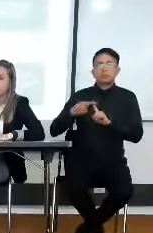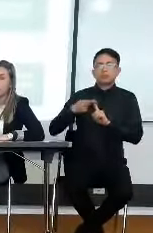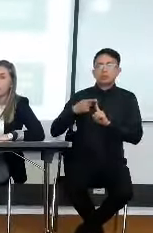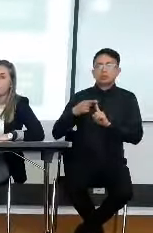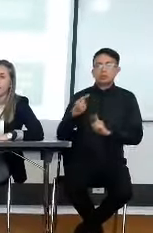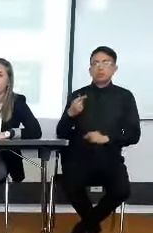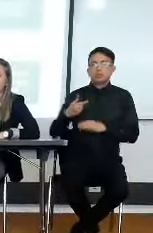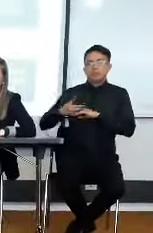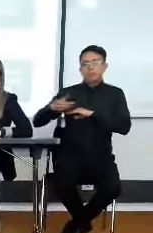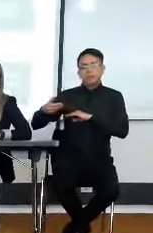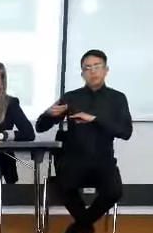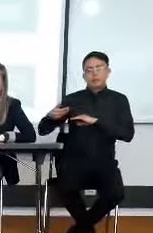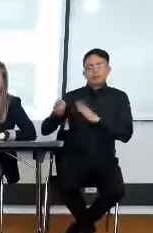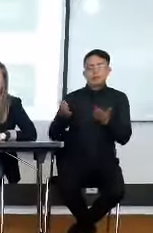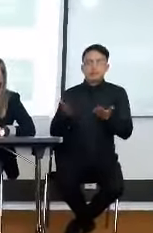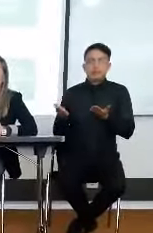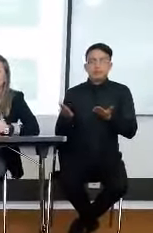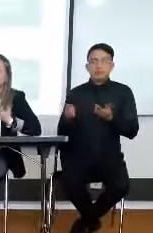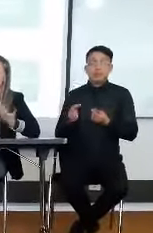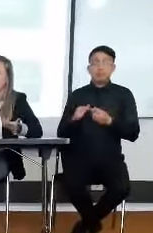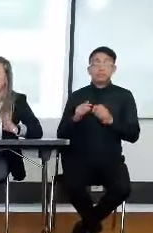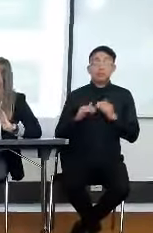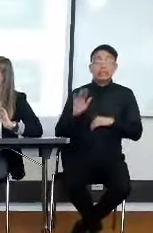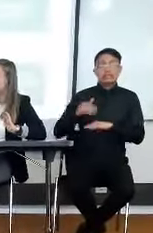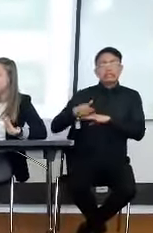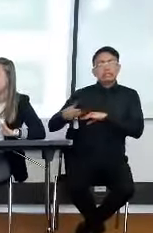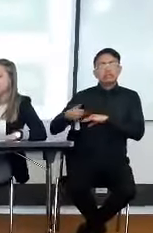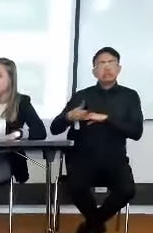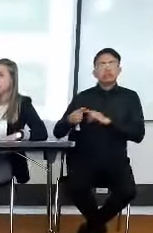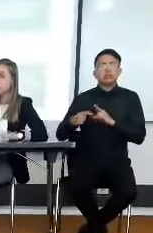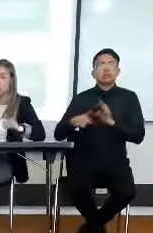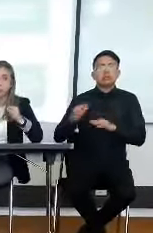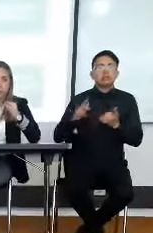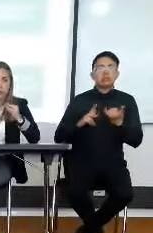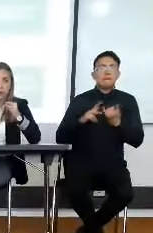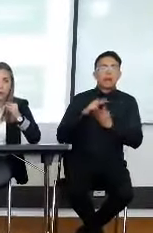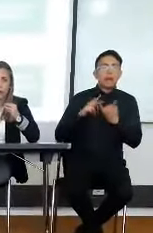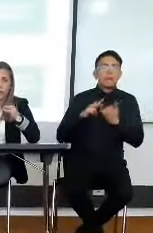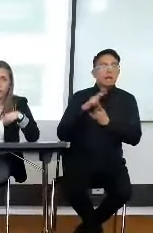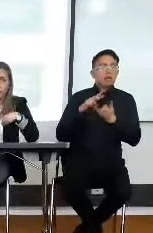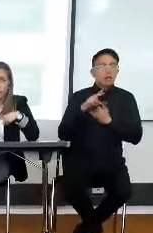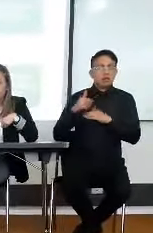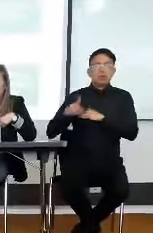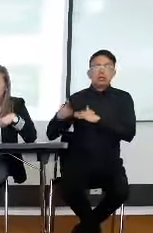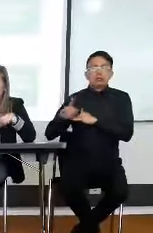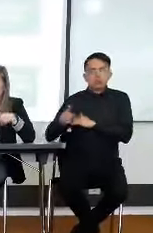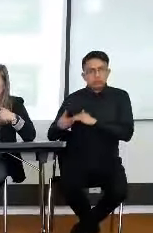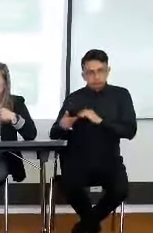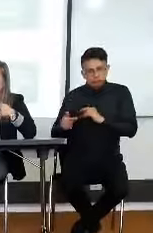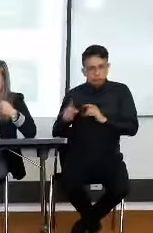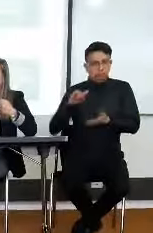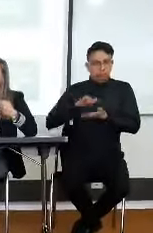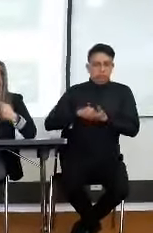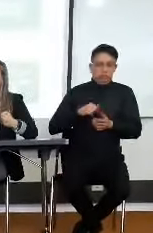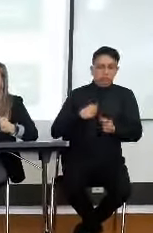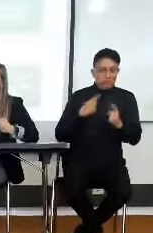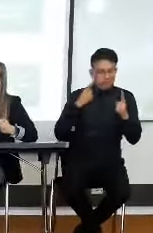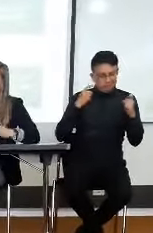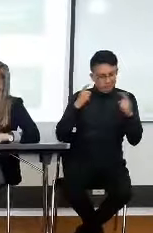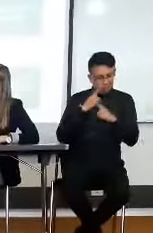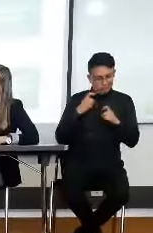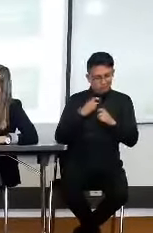servicio. Generalmente el servicio que más se demanda es la esterilización, entonces por eso hemos trabajado en entrenar un